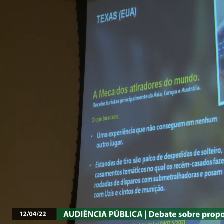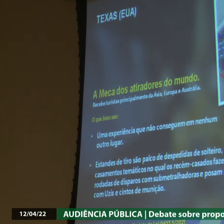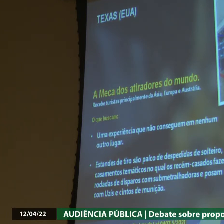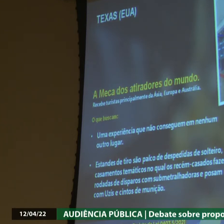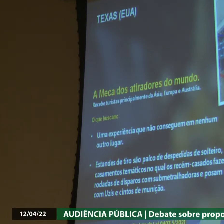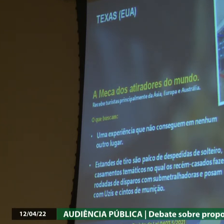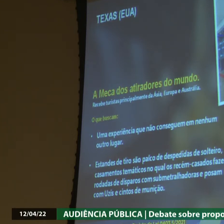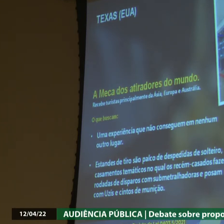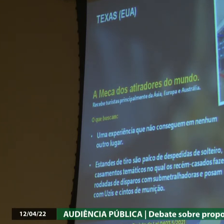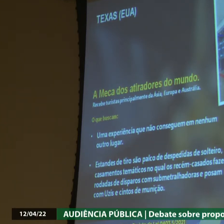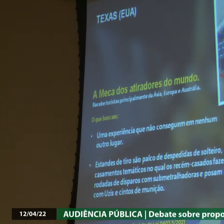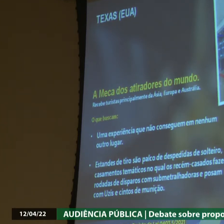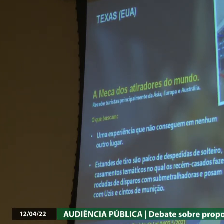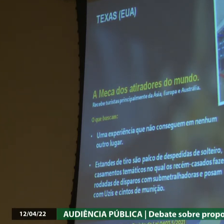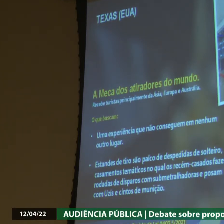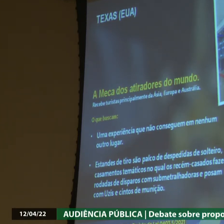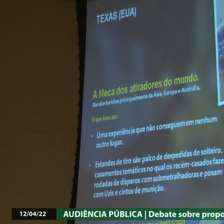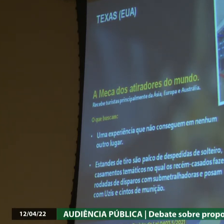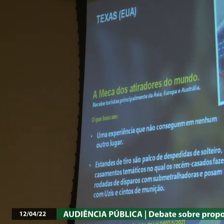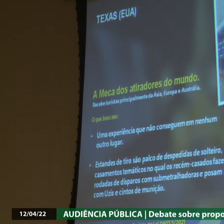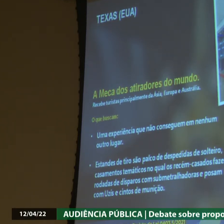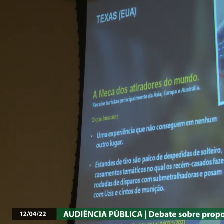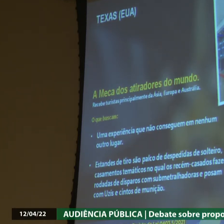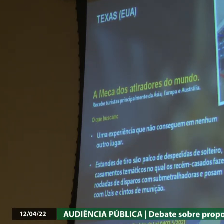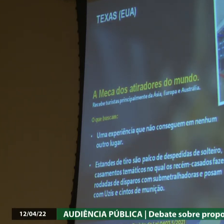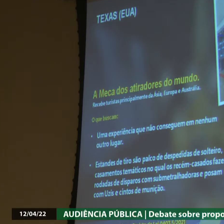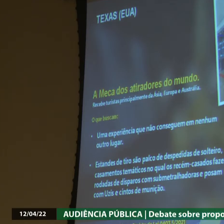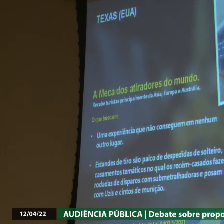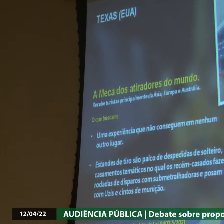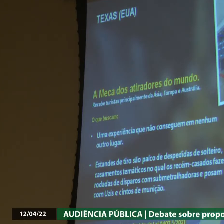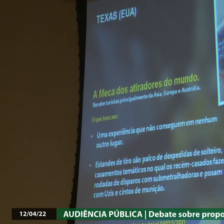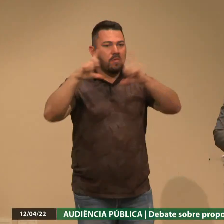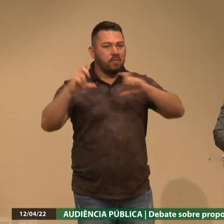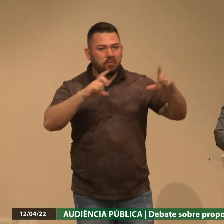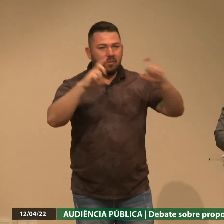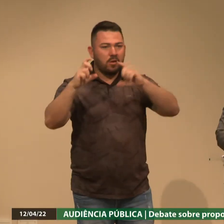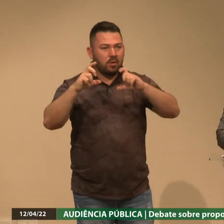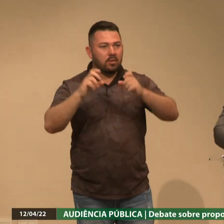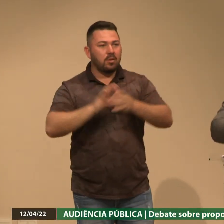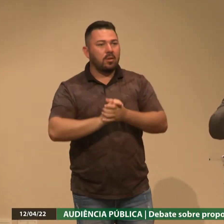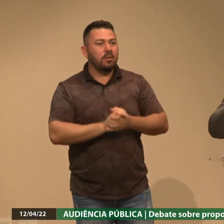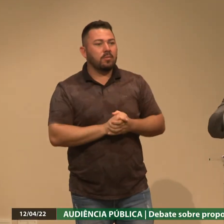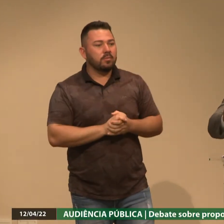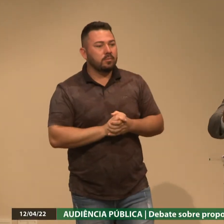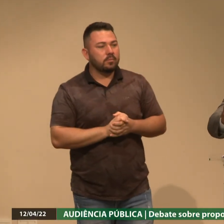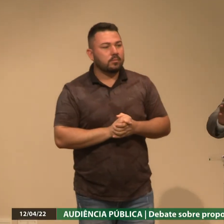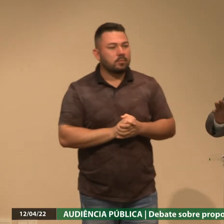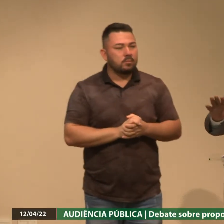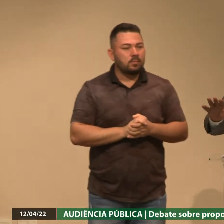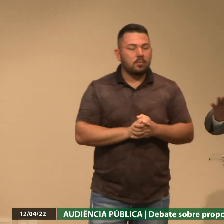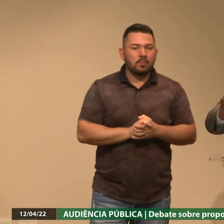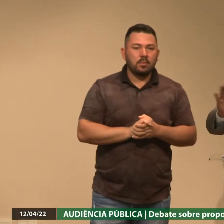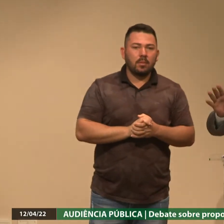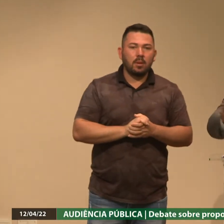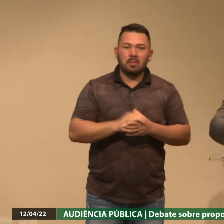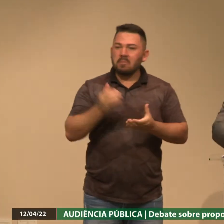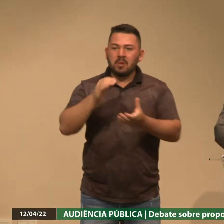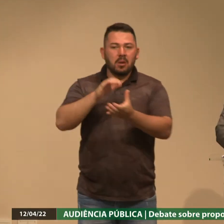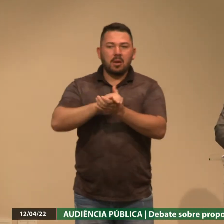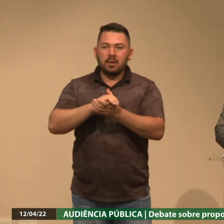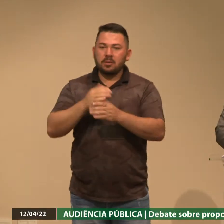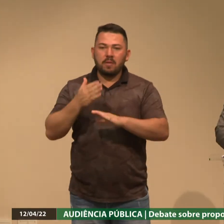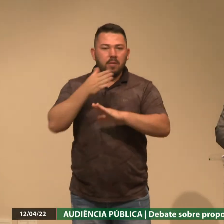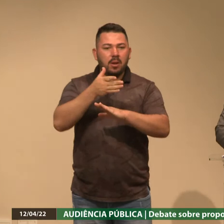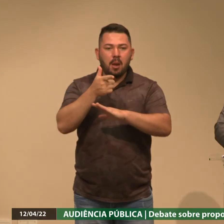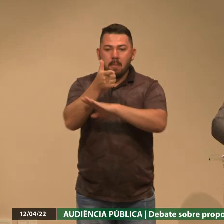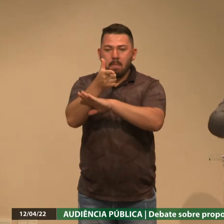rodadas disparem submetralhadora e possam com fuzil e cinto de munição Esse é o estado temos desde que se casa vai lá não faz um